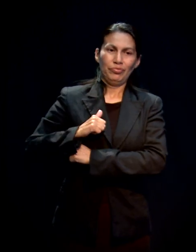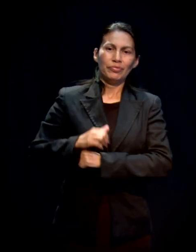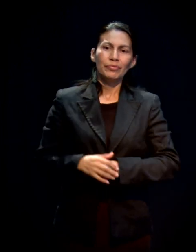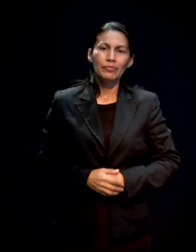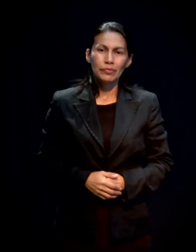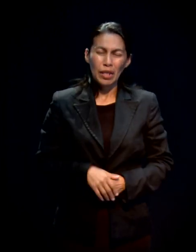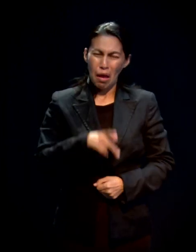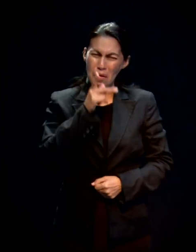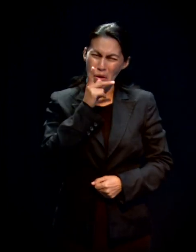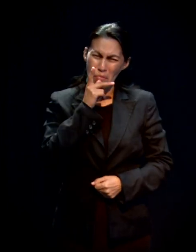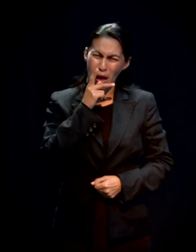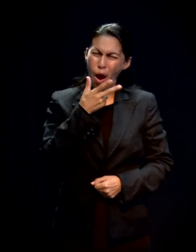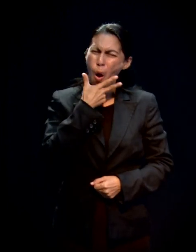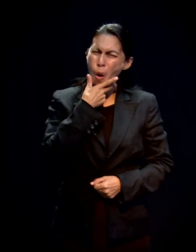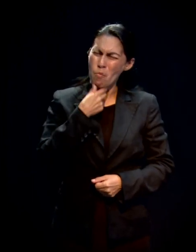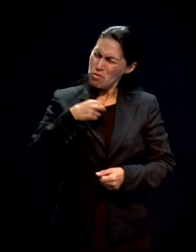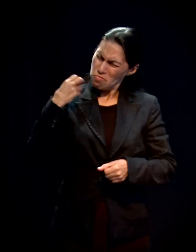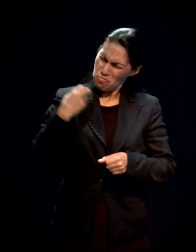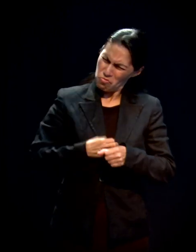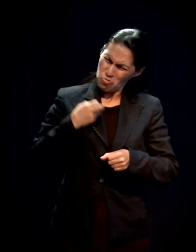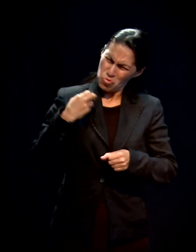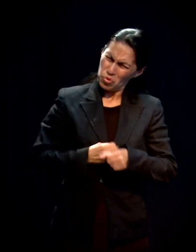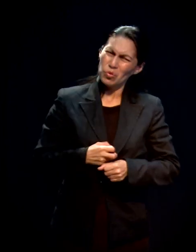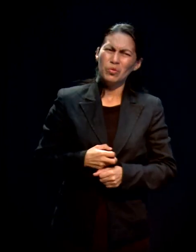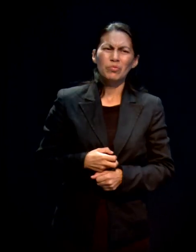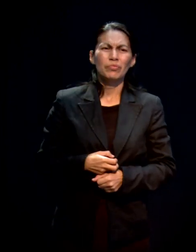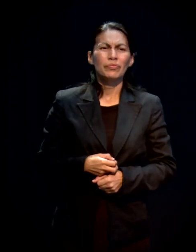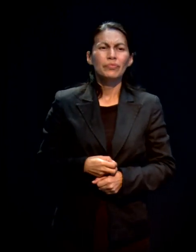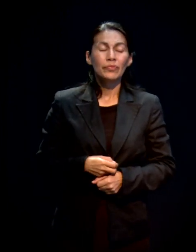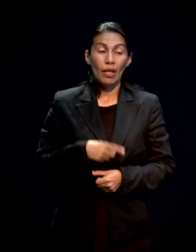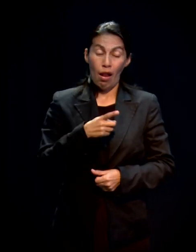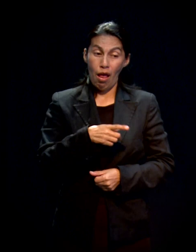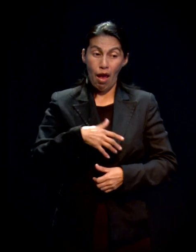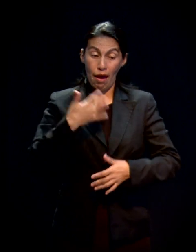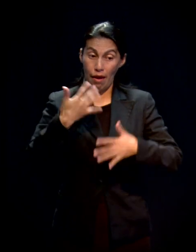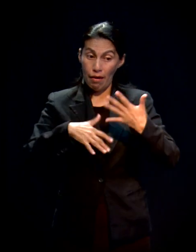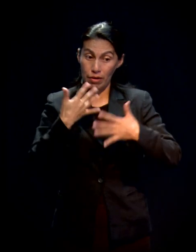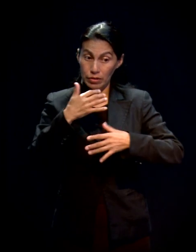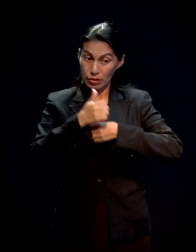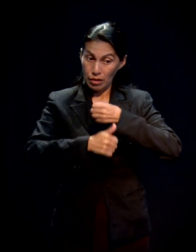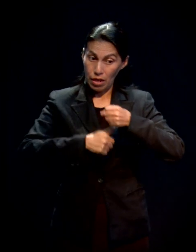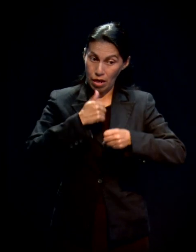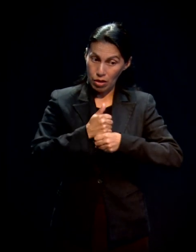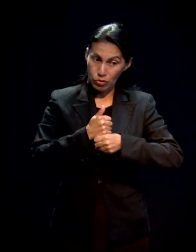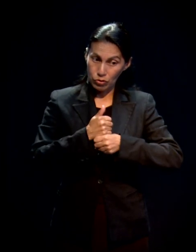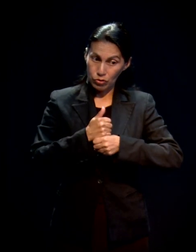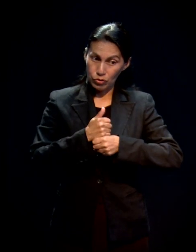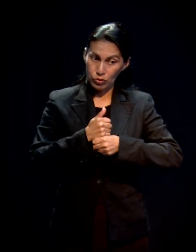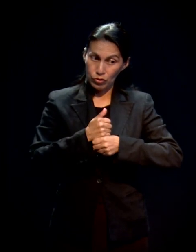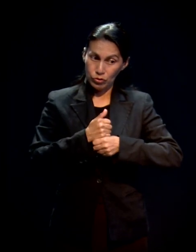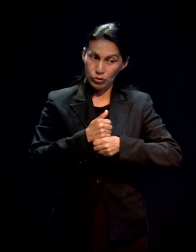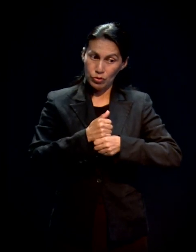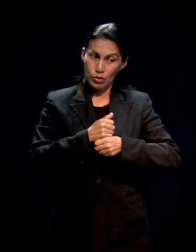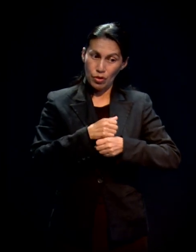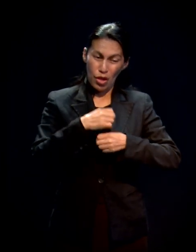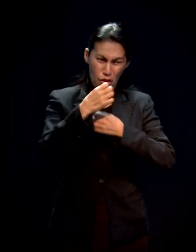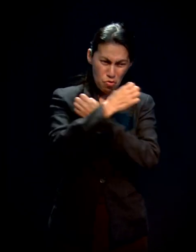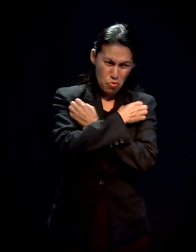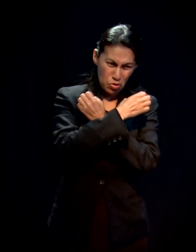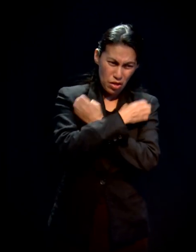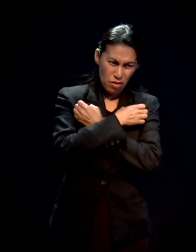éste pudo haber sido un hombre muy duro un hombre que lo formaron desde los 15 años para ser